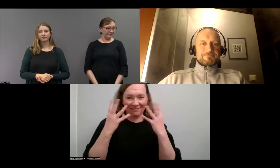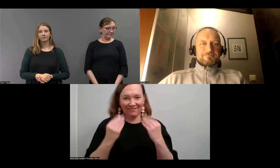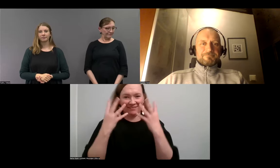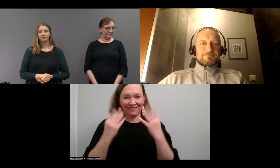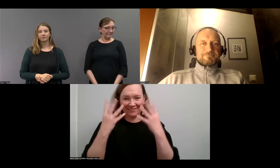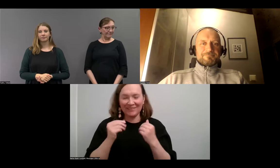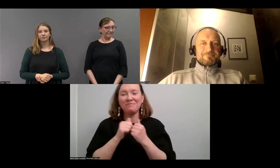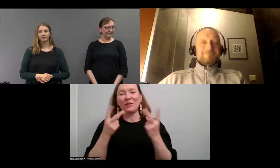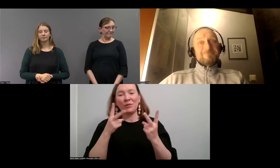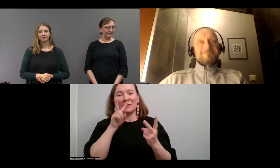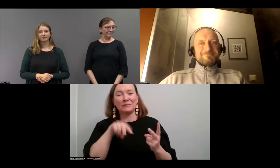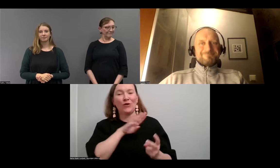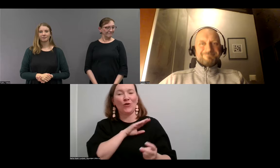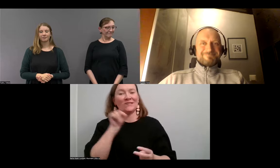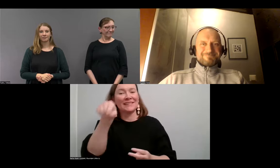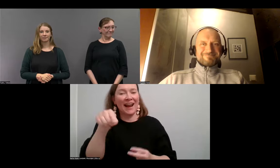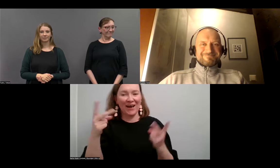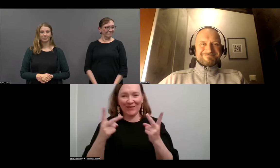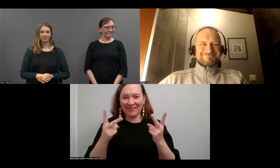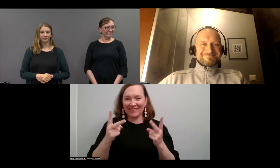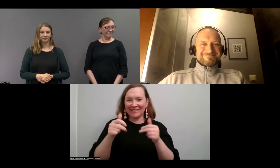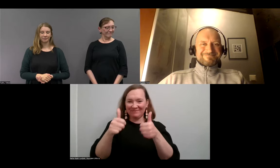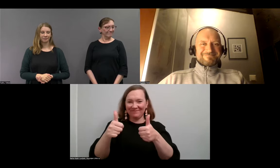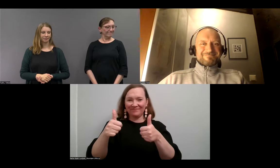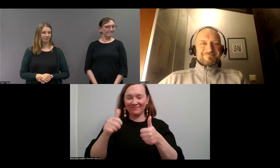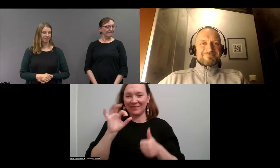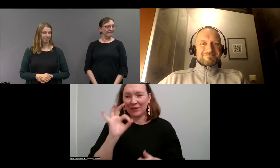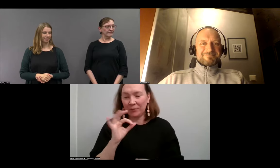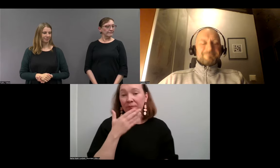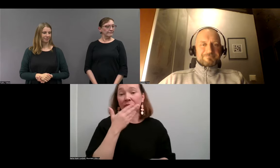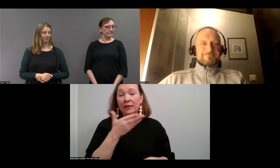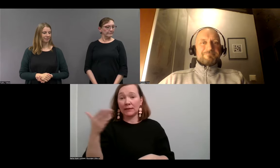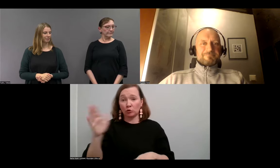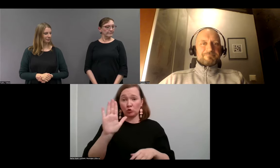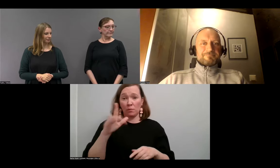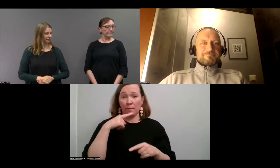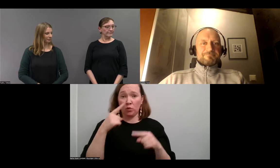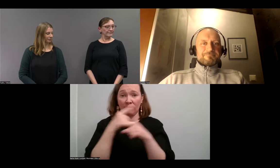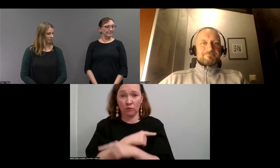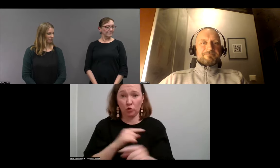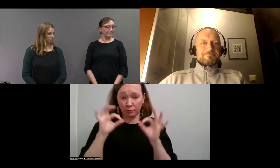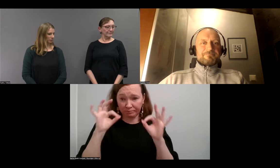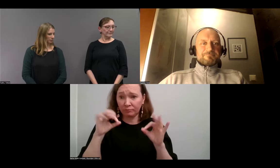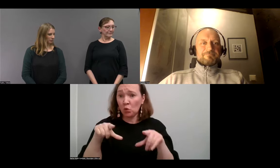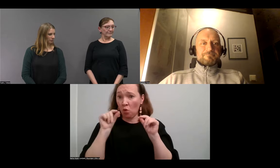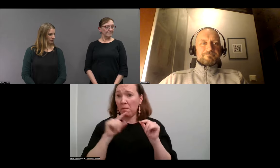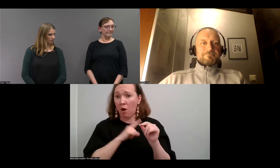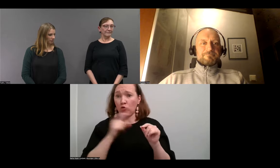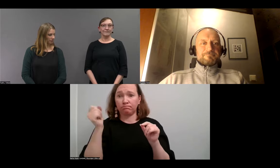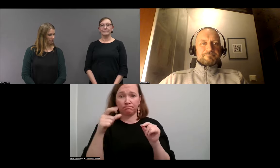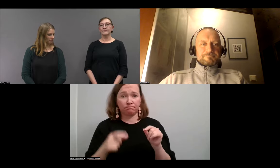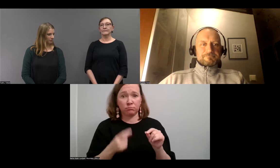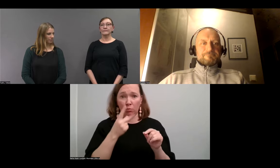Välillä sinut nähtiin, välillä ei, se oli tämmöinen on-off, mutta kuitenkin olit paikalla koko puheenvuoron ajan. Hei, kiitoksia